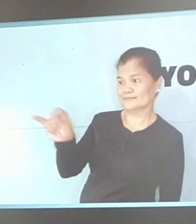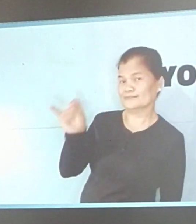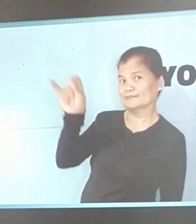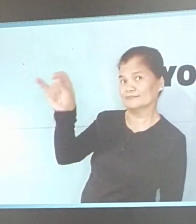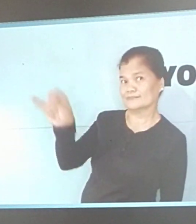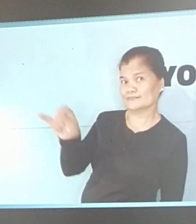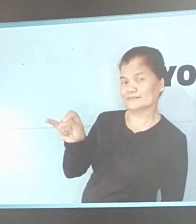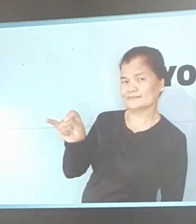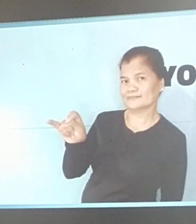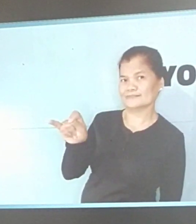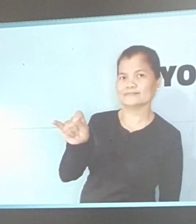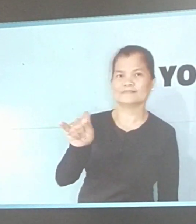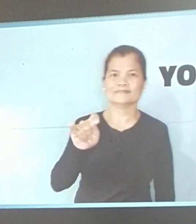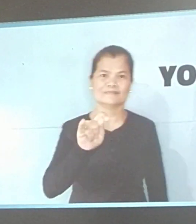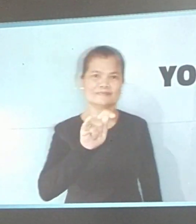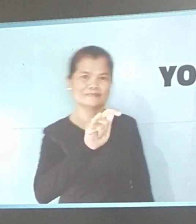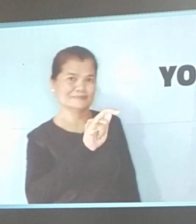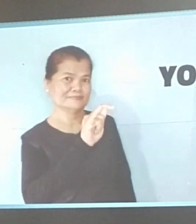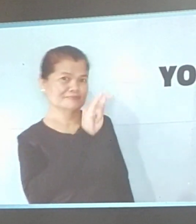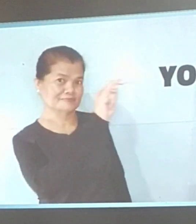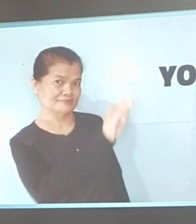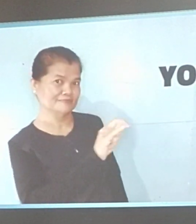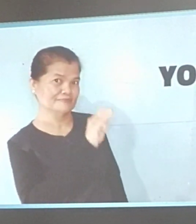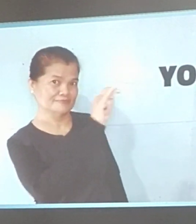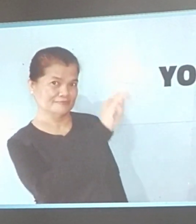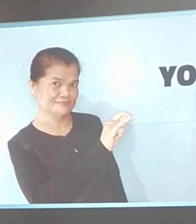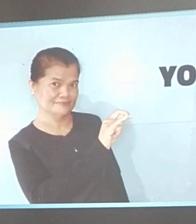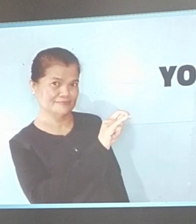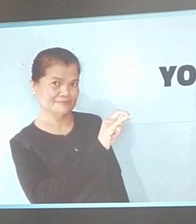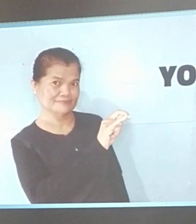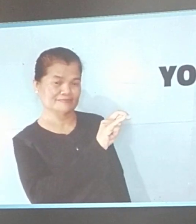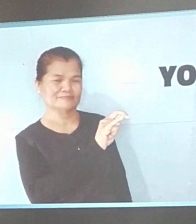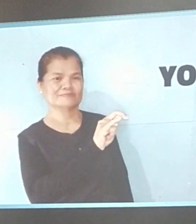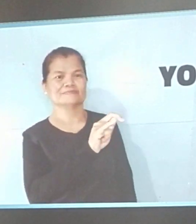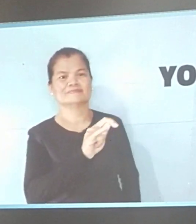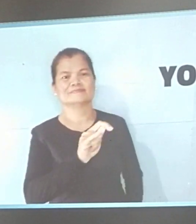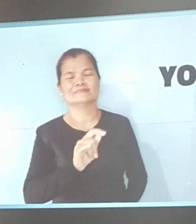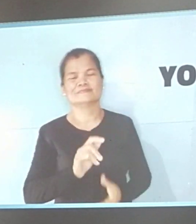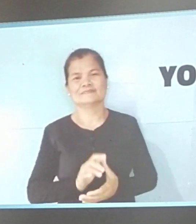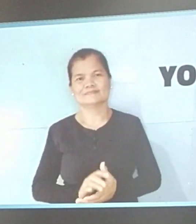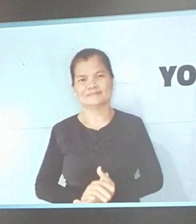Kasama. Yun. Sa T. Y tapos T. Kasama. Ay, stiff neck, no?